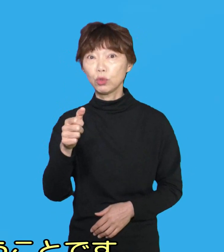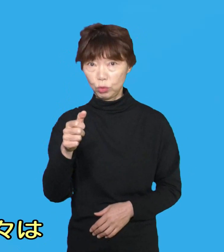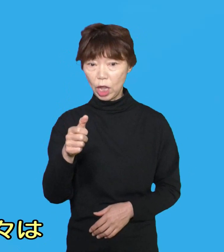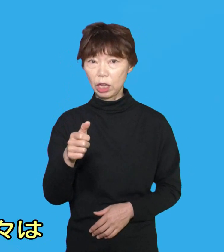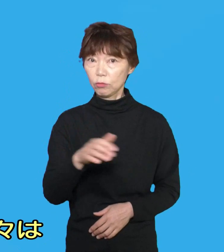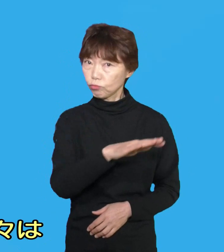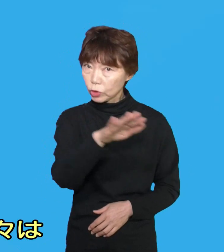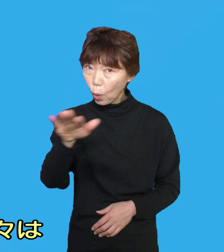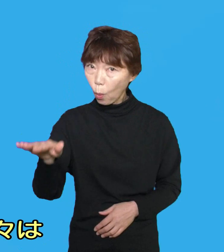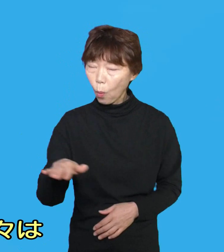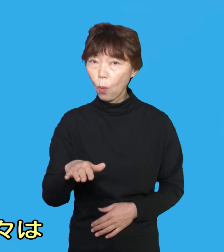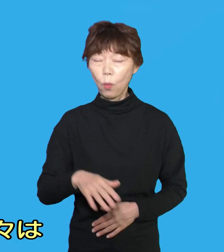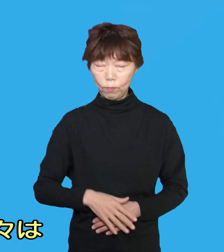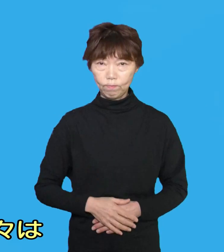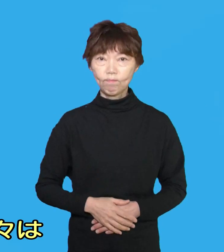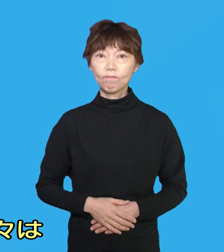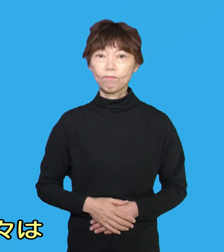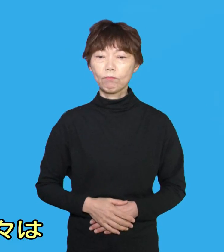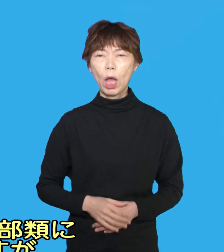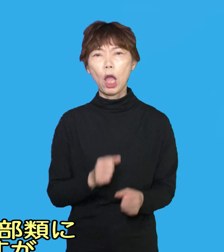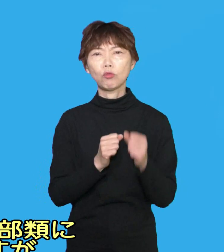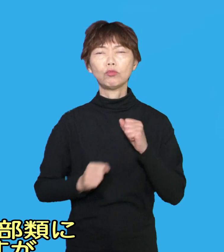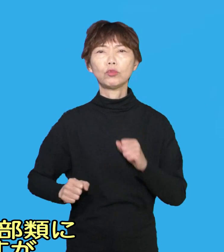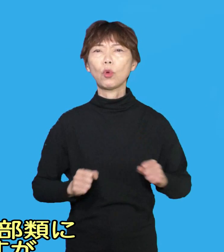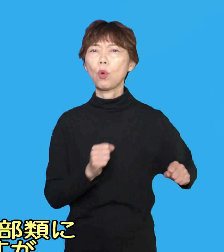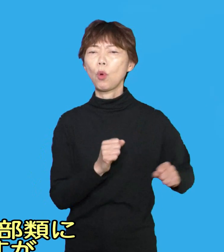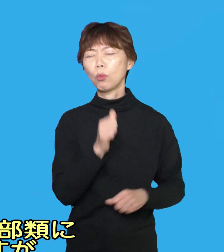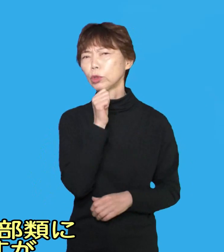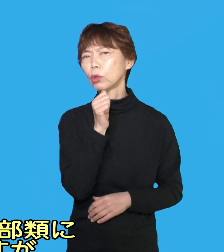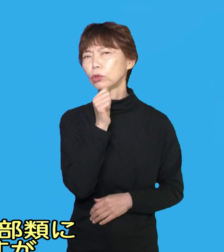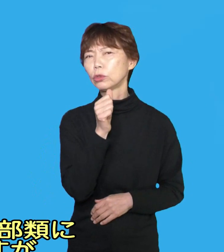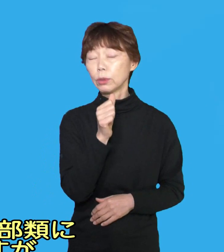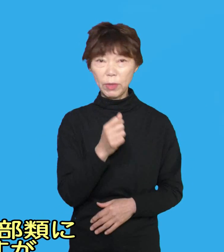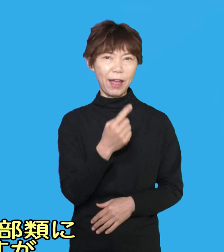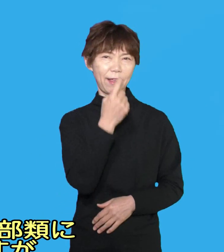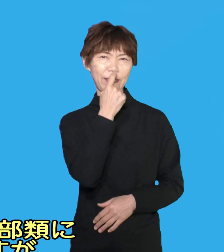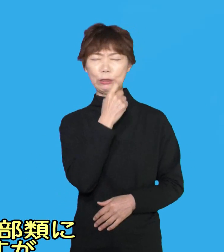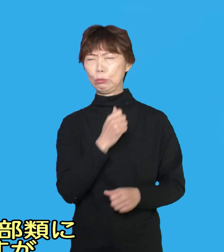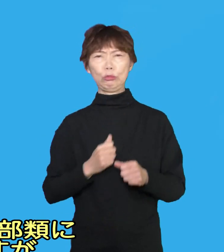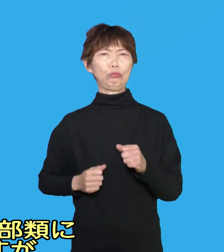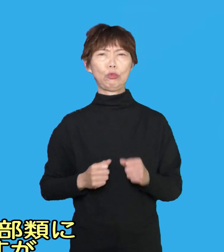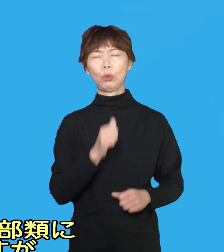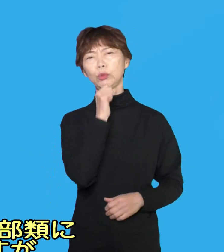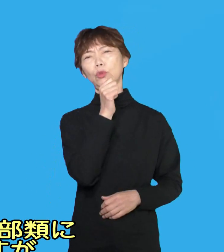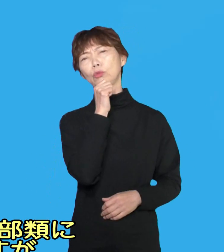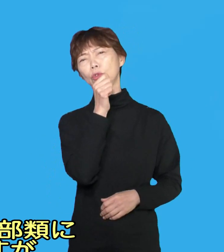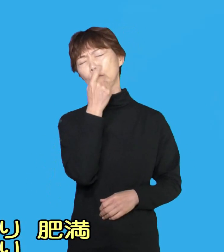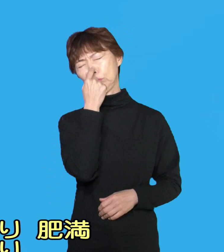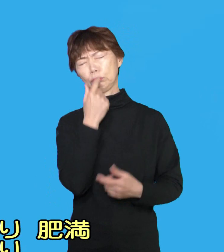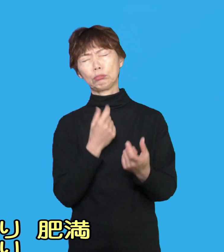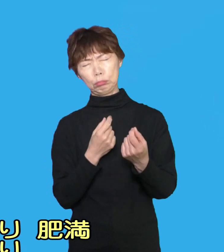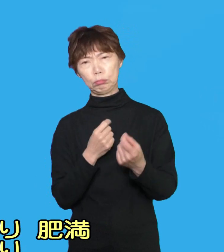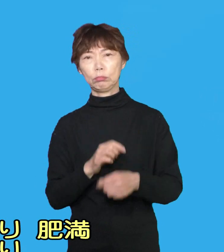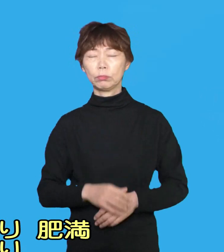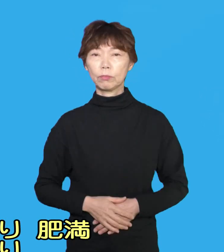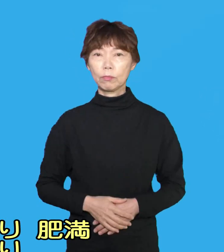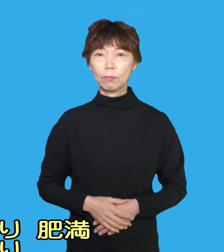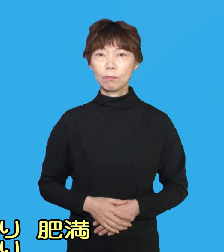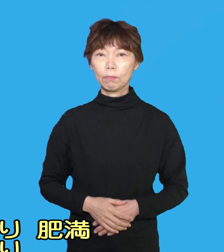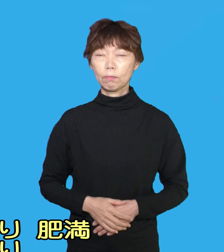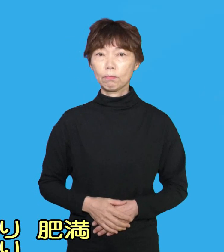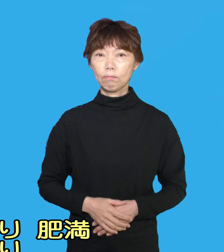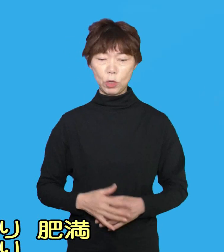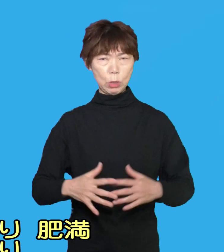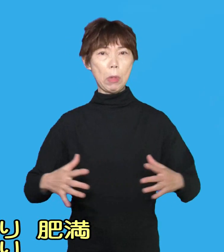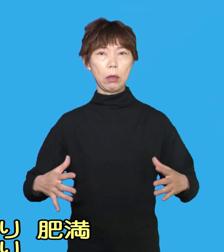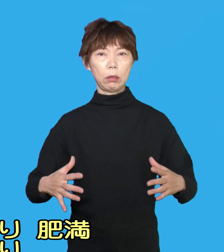ということです。でこの世代の方々、運動不足、私も運動不足の部類に入ると思うんですが、運動不足であったり